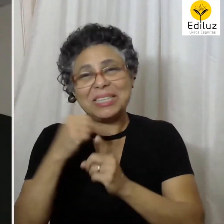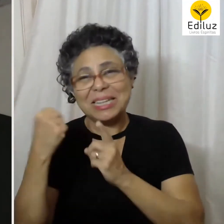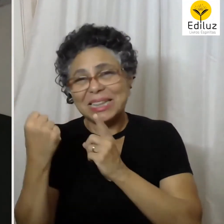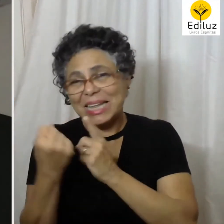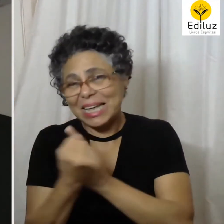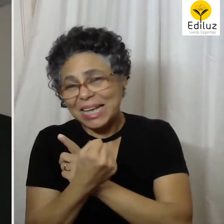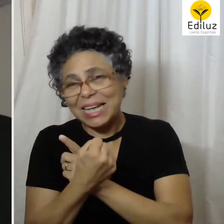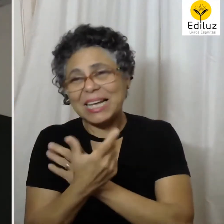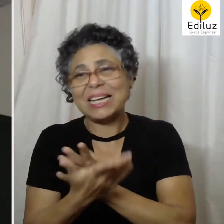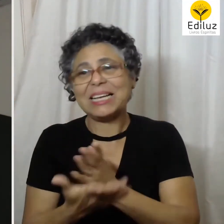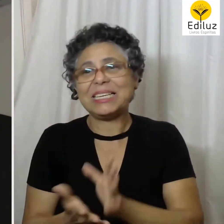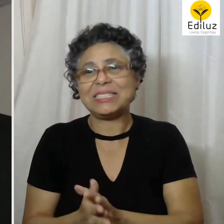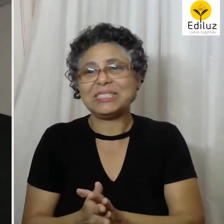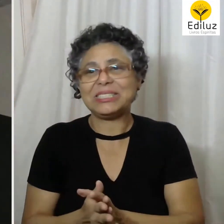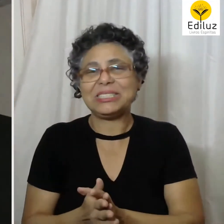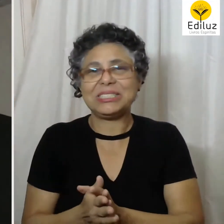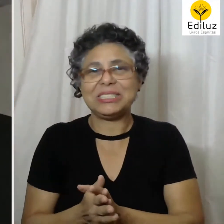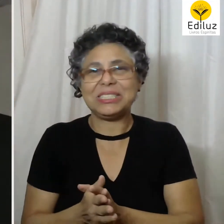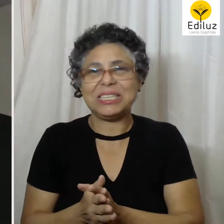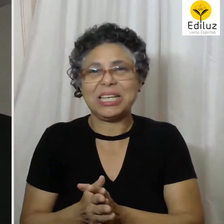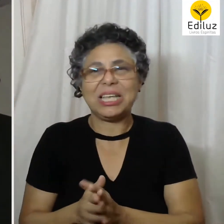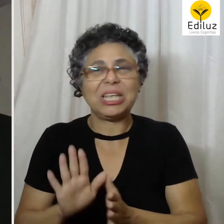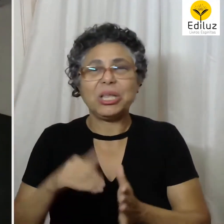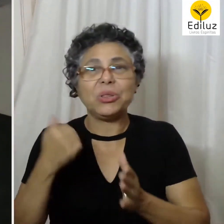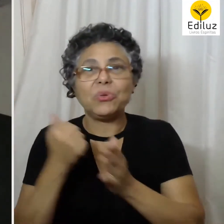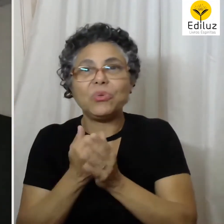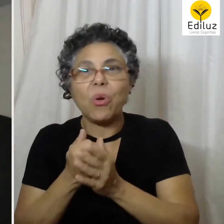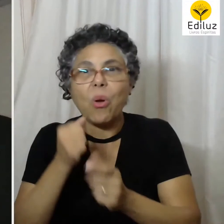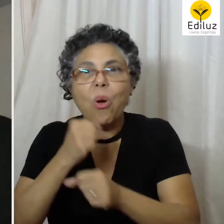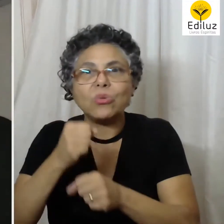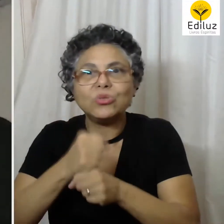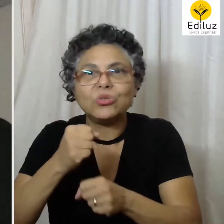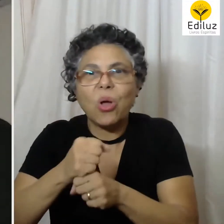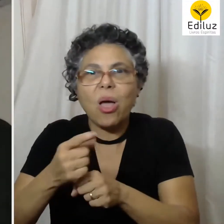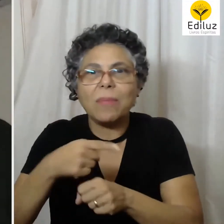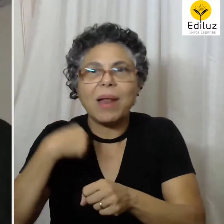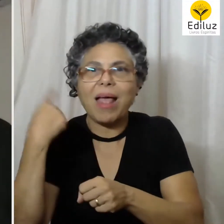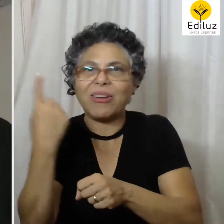aquilo que o mercado cria, constrói